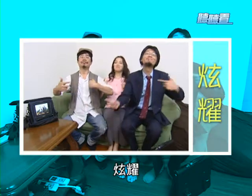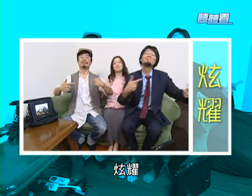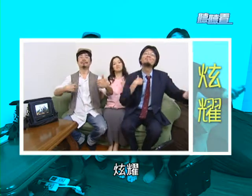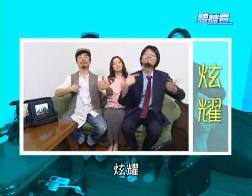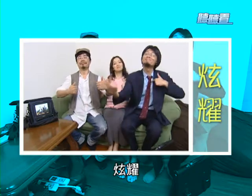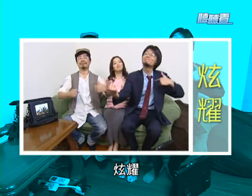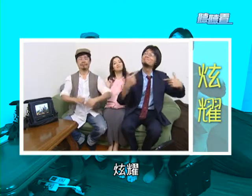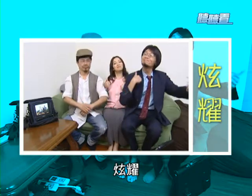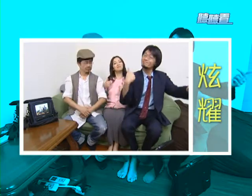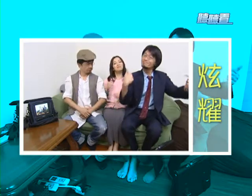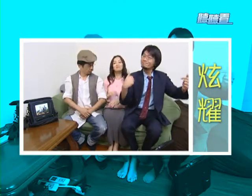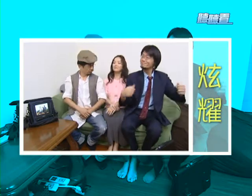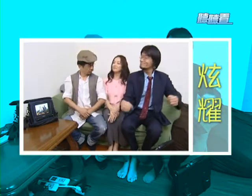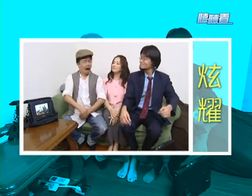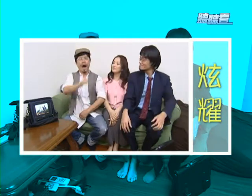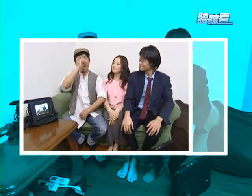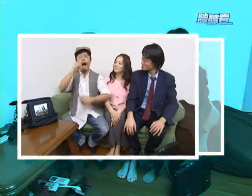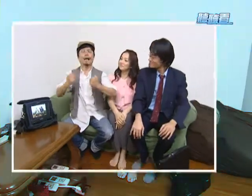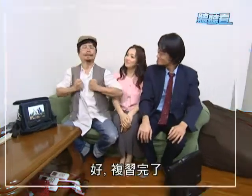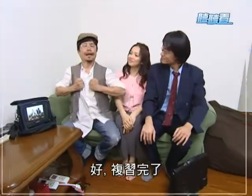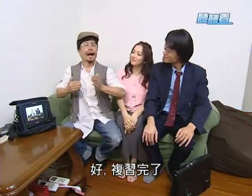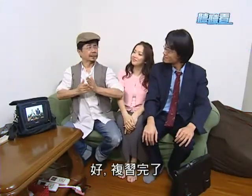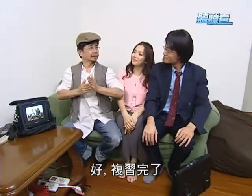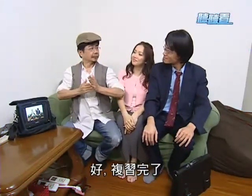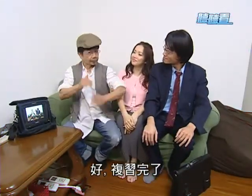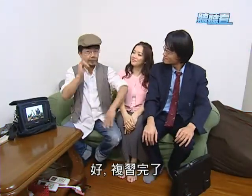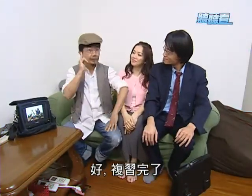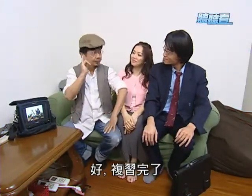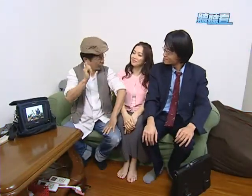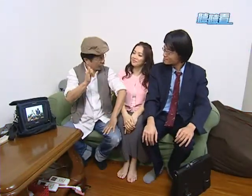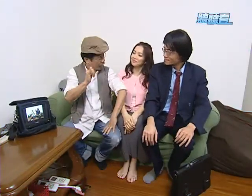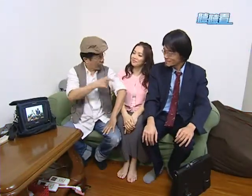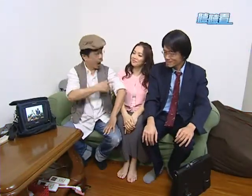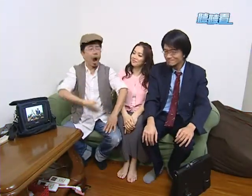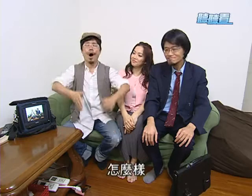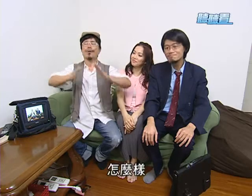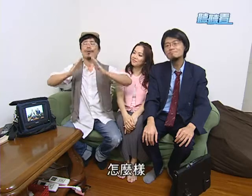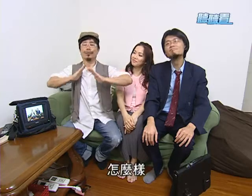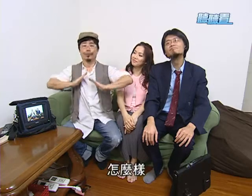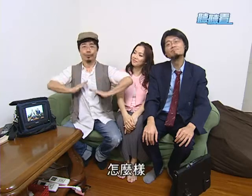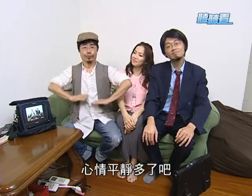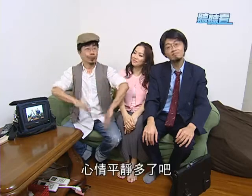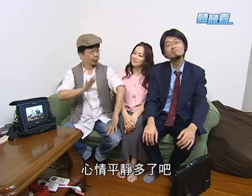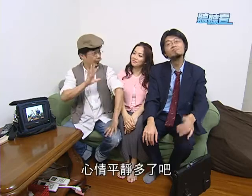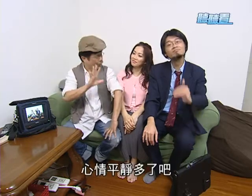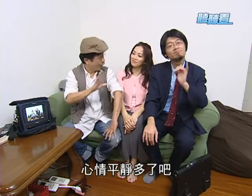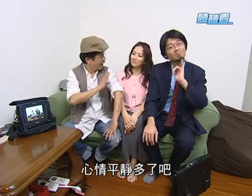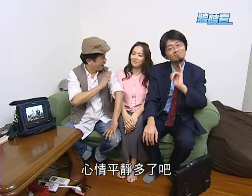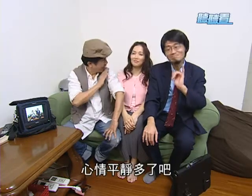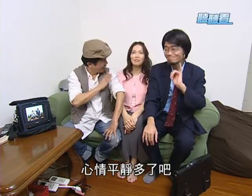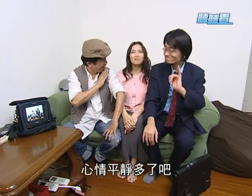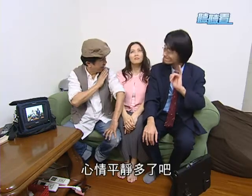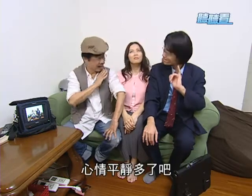炫耀， 好，复习完了。哎，怎么样，心情平静多了吧？ 是啊。 哎，不